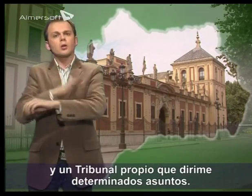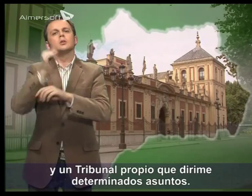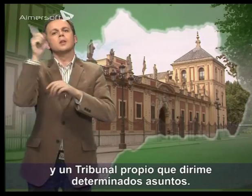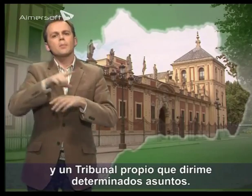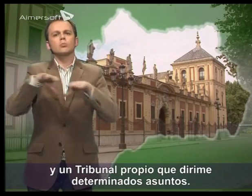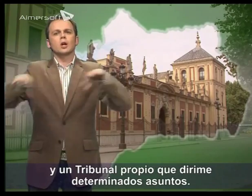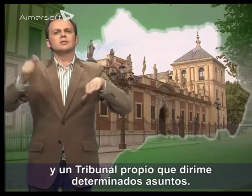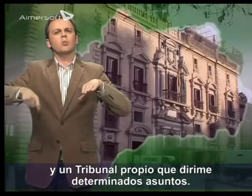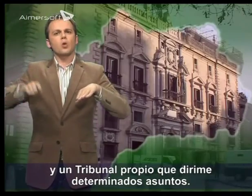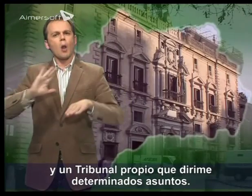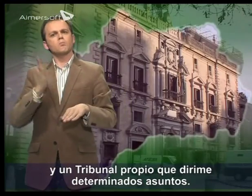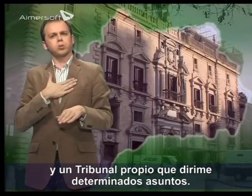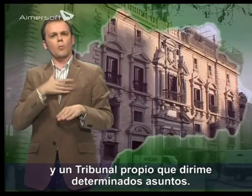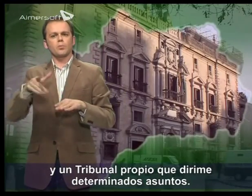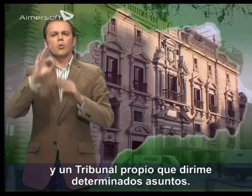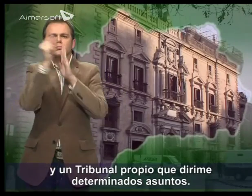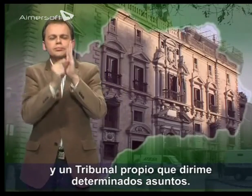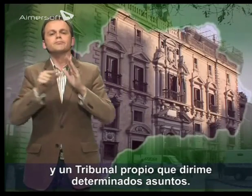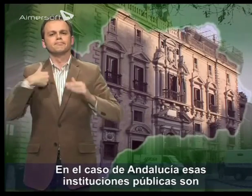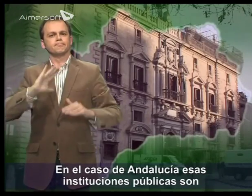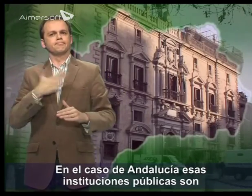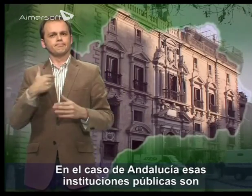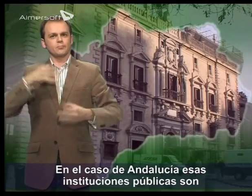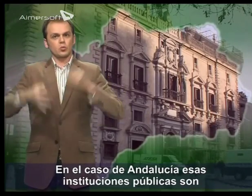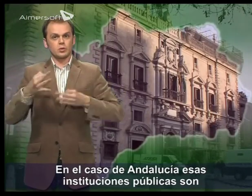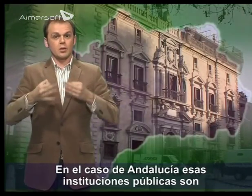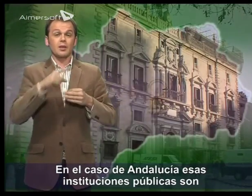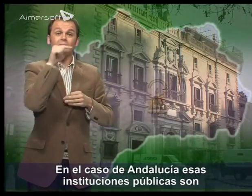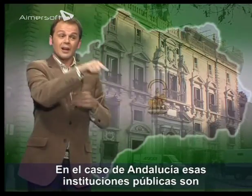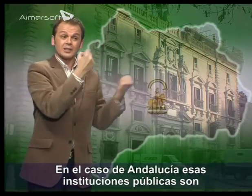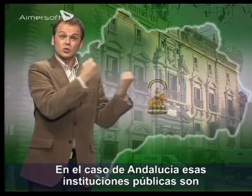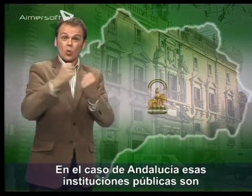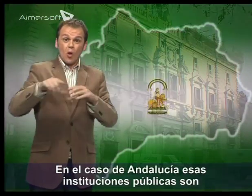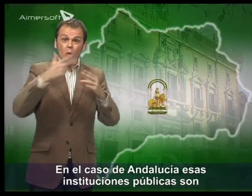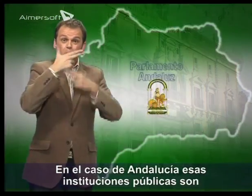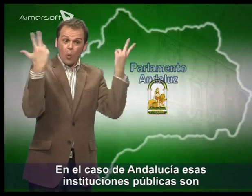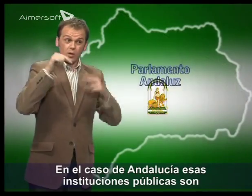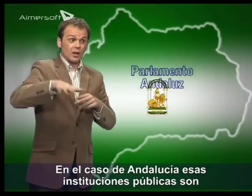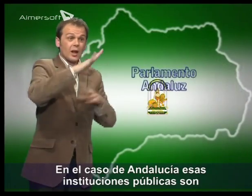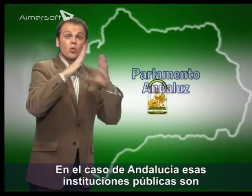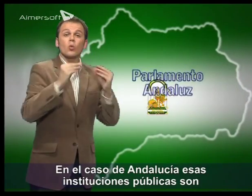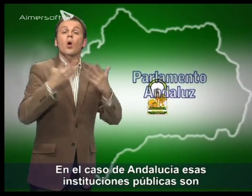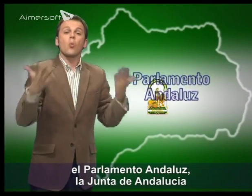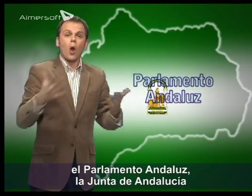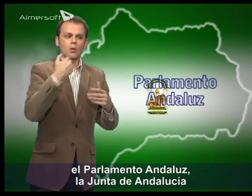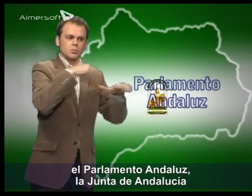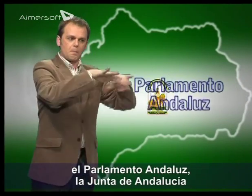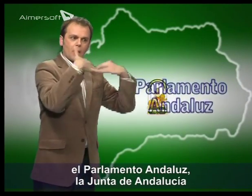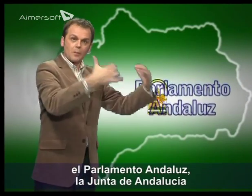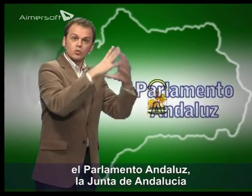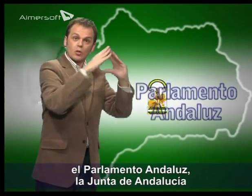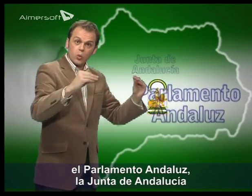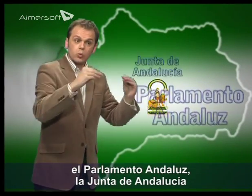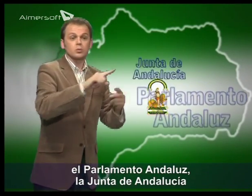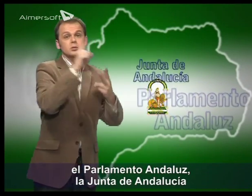tribunal propio que dirime determinados asuntos. En el caso de Andalucía, esas instituciones públicas son el Parlamento